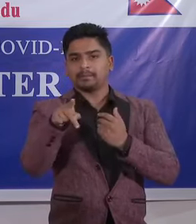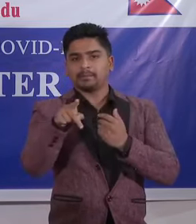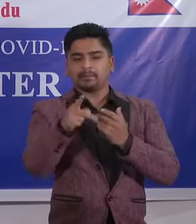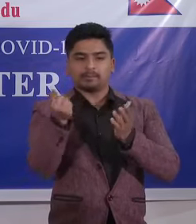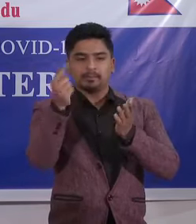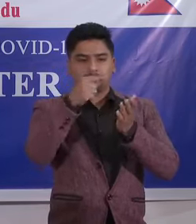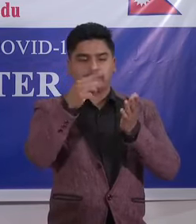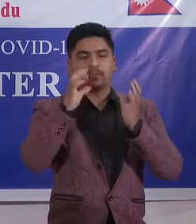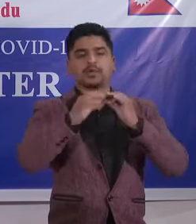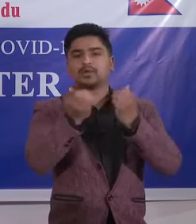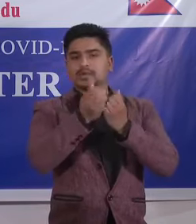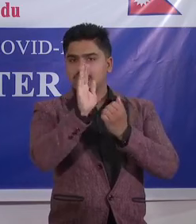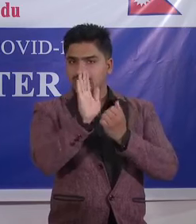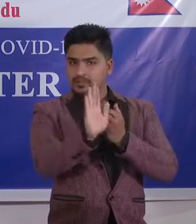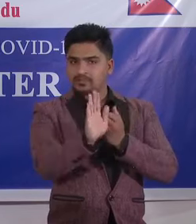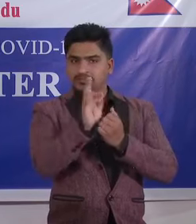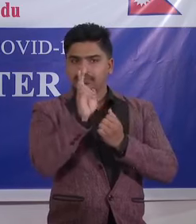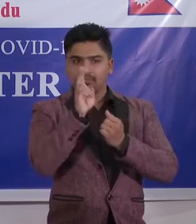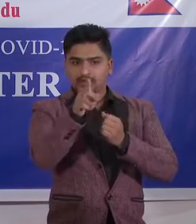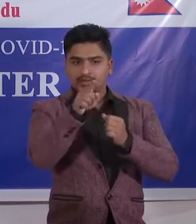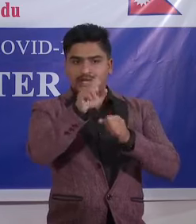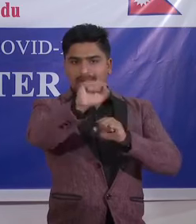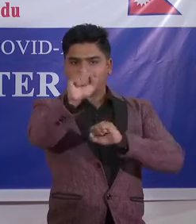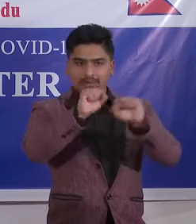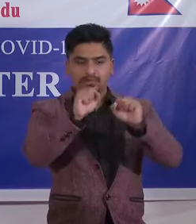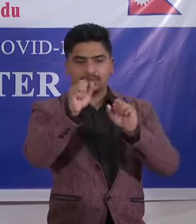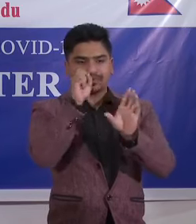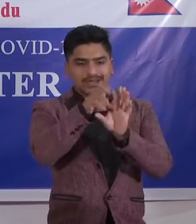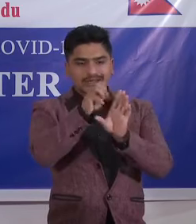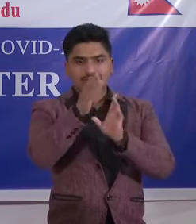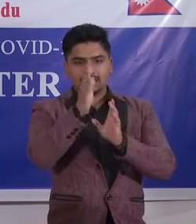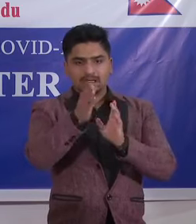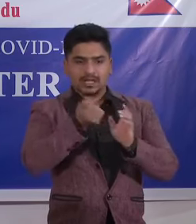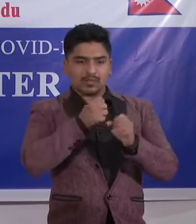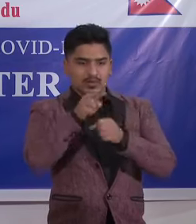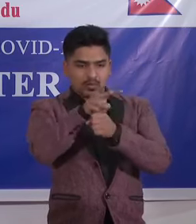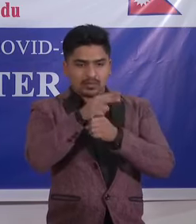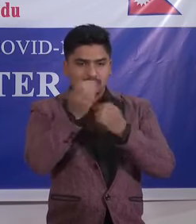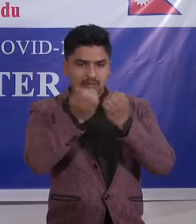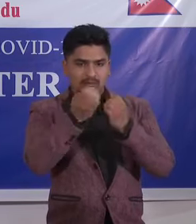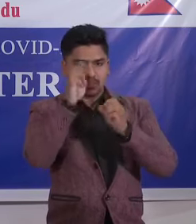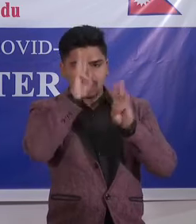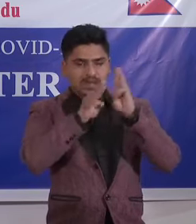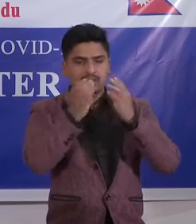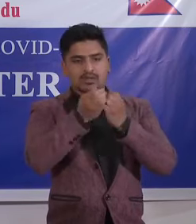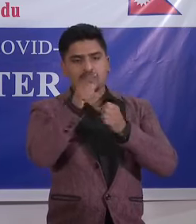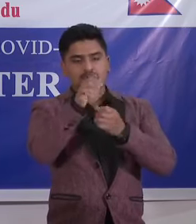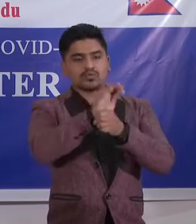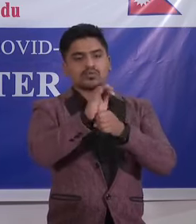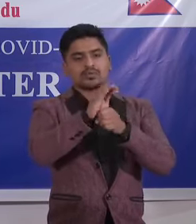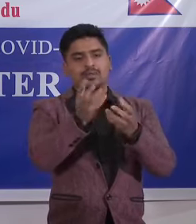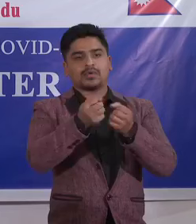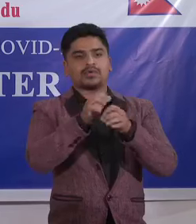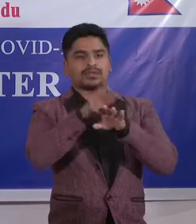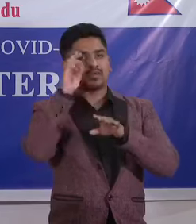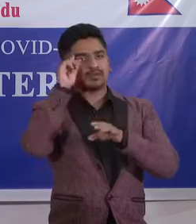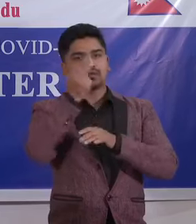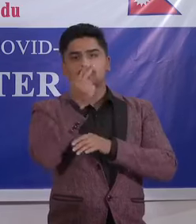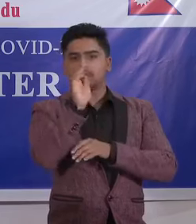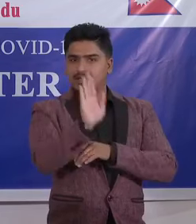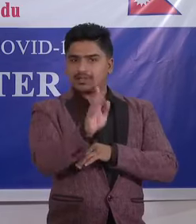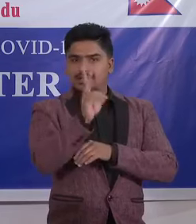लागू गरे का हूँ रा यहार को यो इन्ची लेगर दाखे रे आमे ले अनुगमन गरना रा यहार ले पनी तो सुविदा पाऊना धेरे साज भाय कोछा